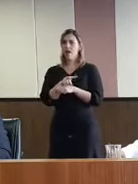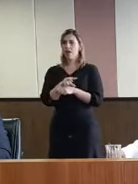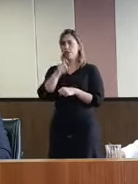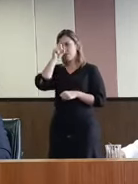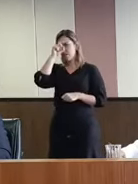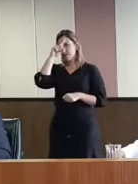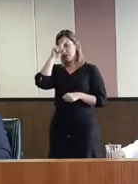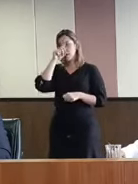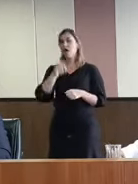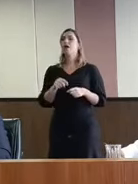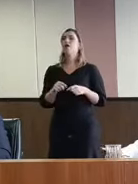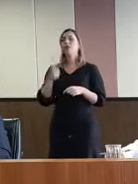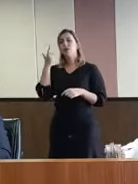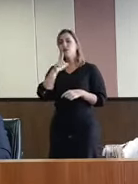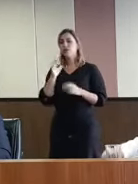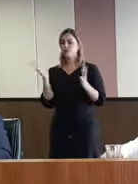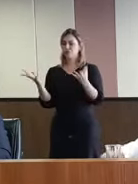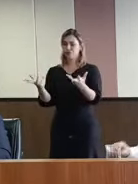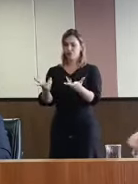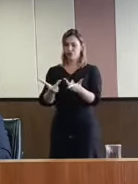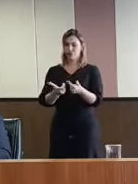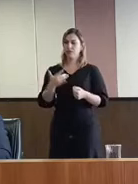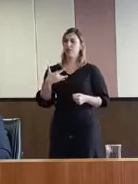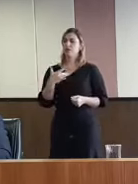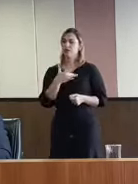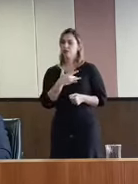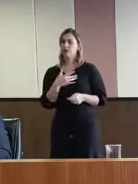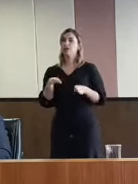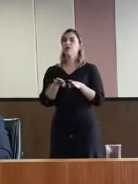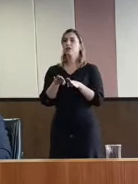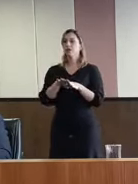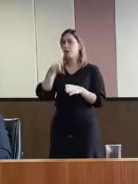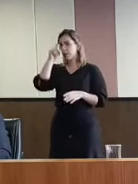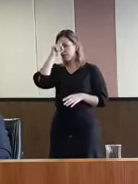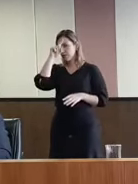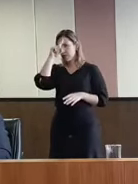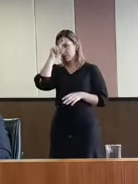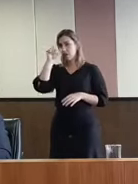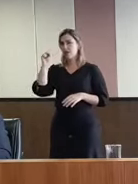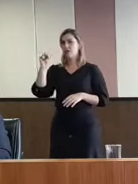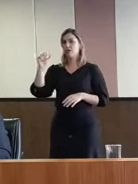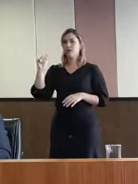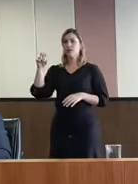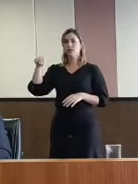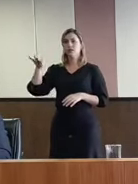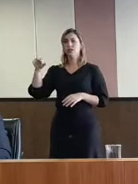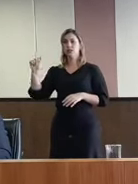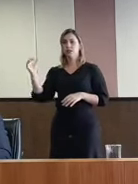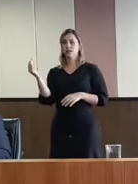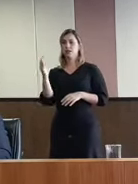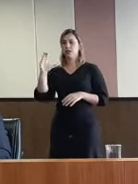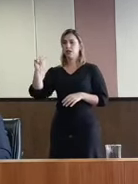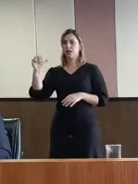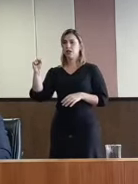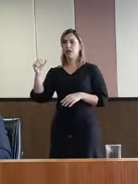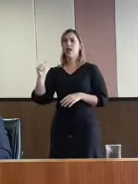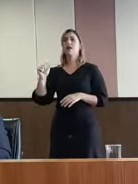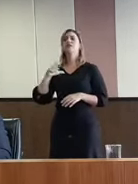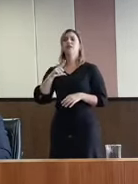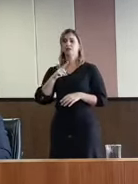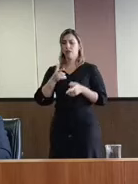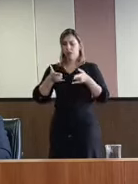que já está, né? Santa Casa Misericórdia, a Hospital Estadual Santa Casa, já existe área de isolamento, separada